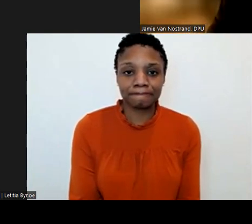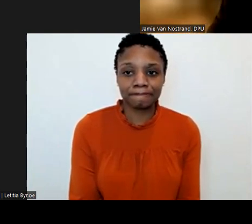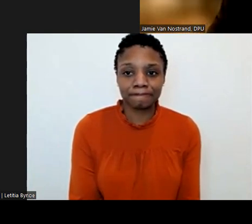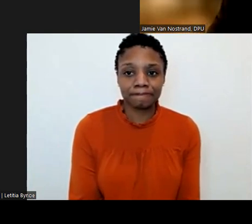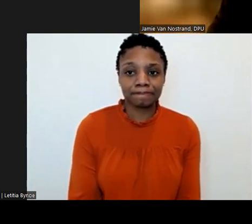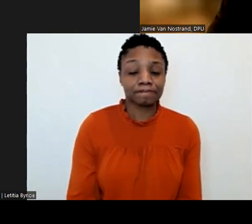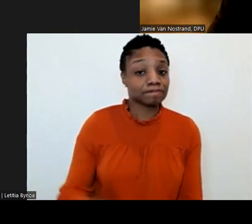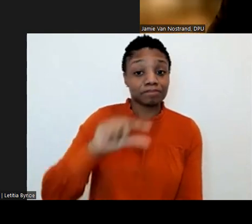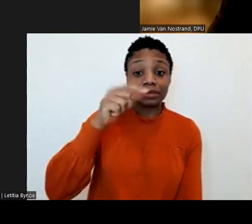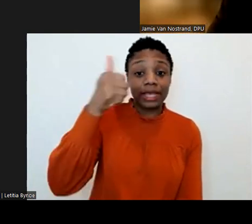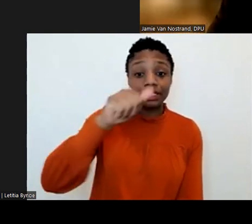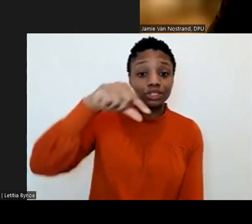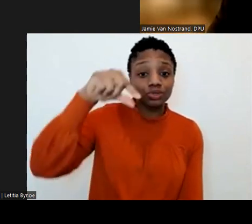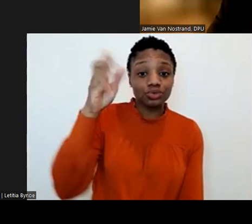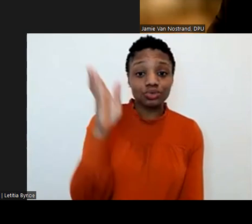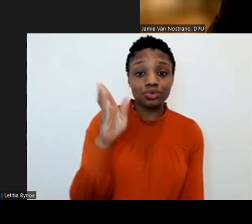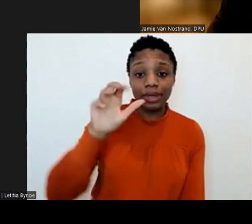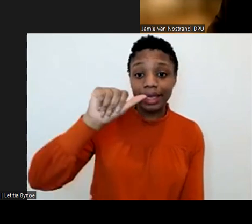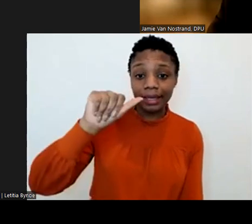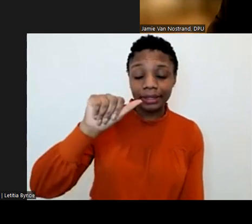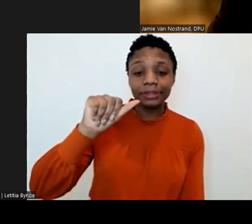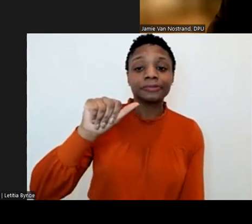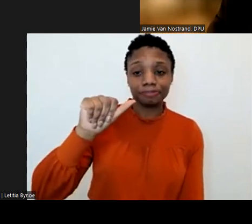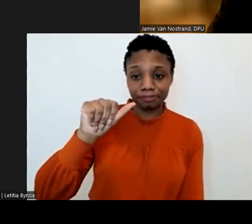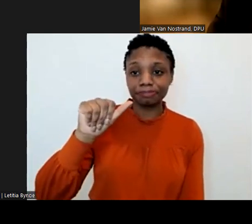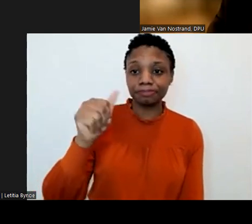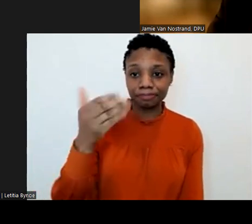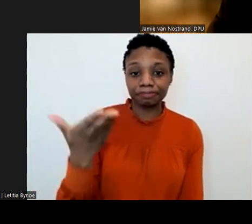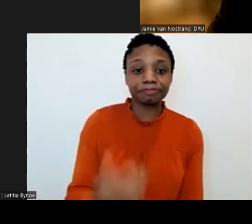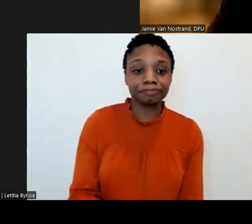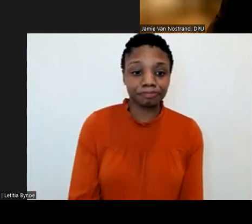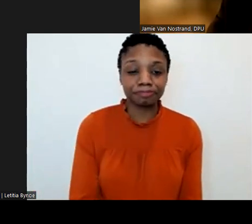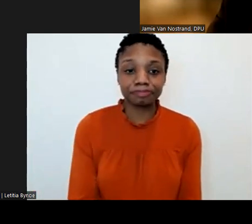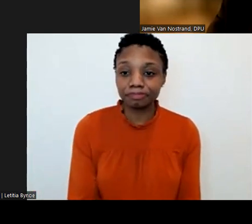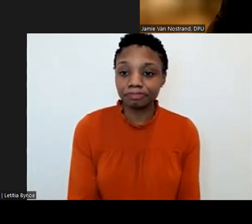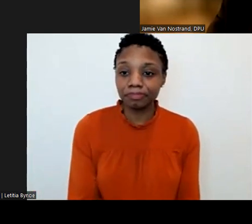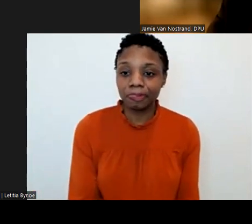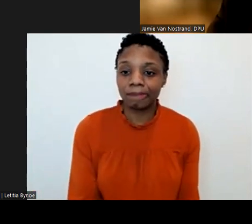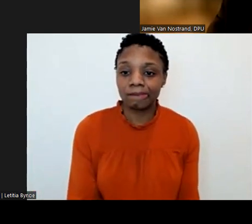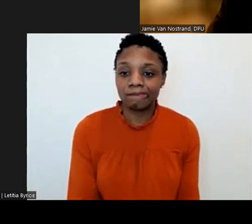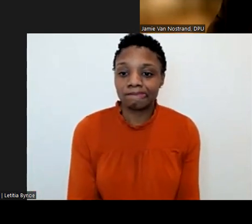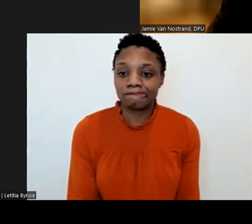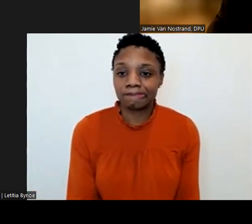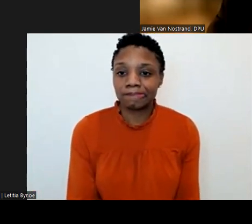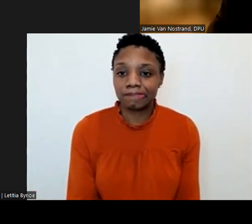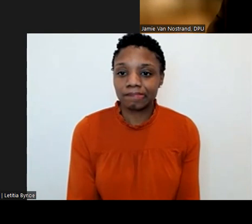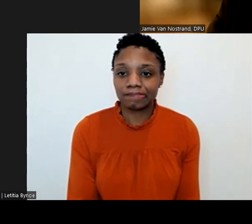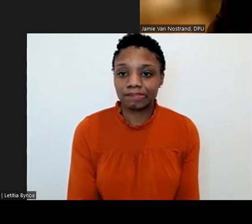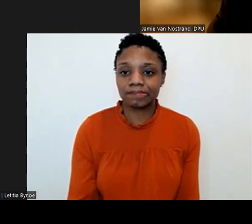podemos permitir es si hay preguntas en el Q y a podemos